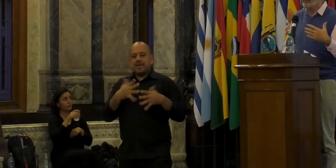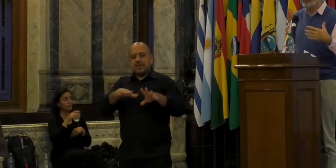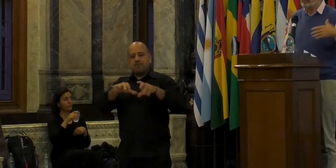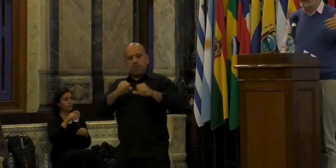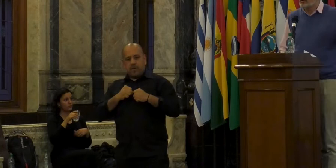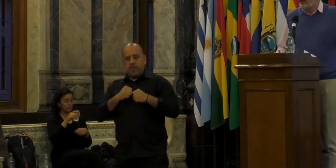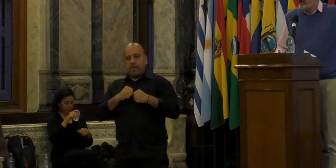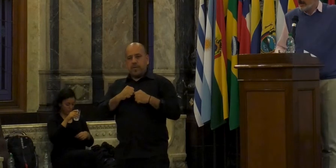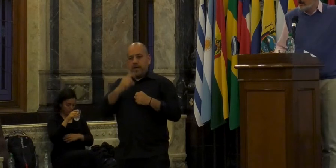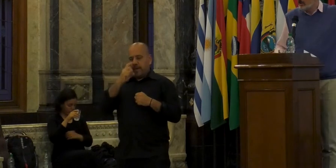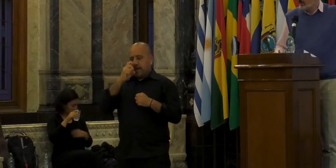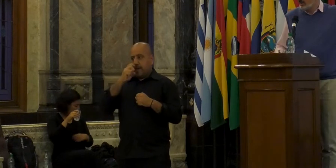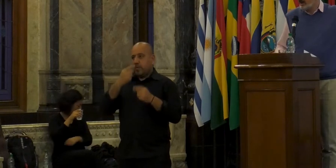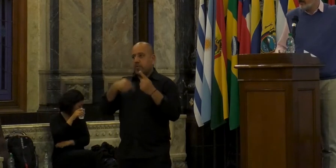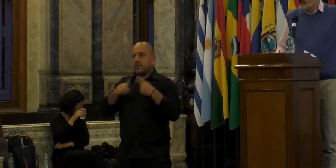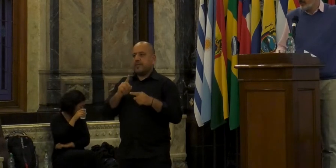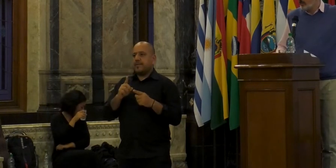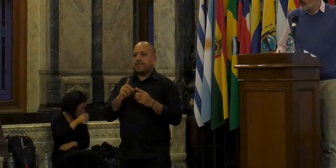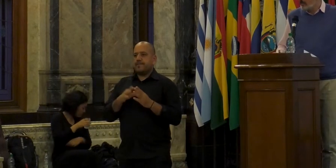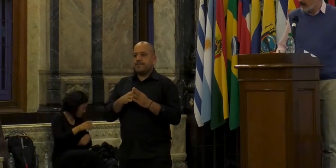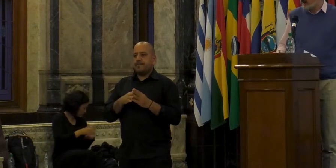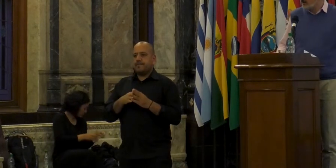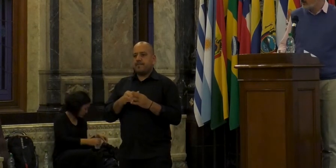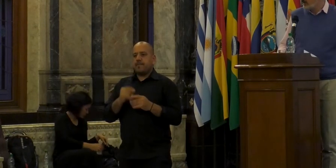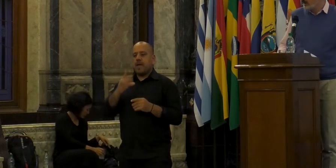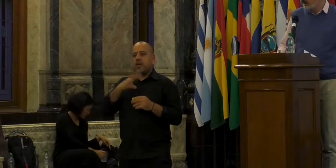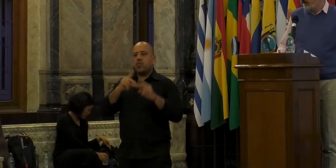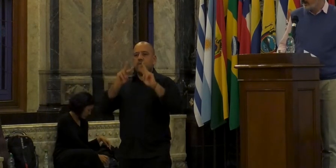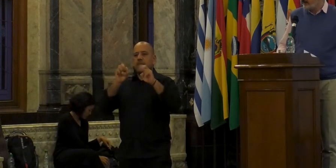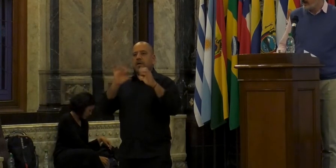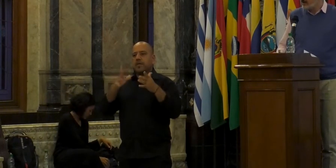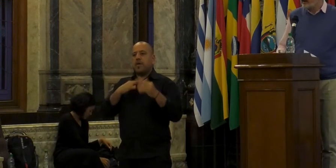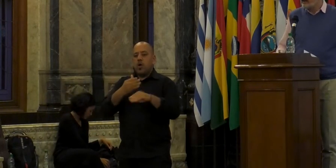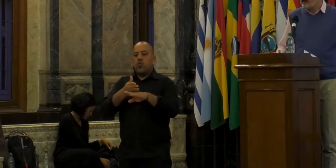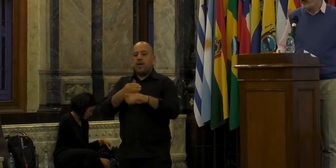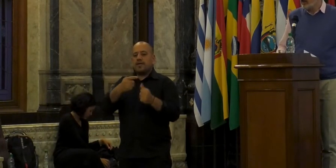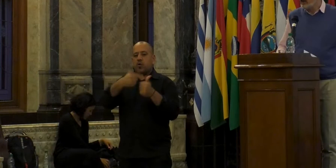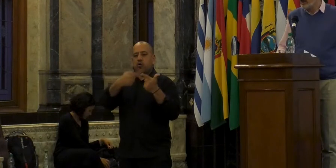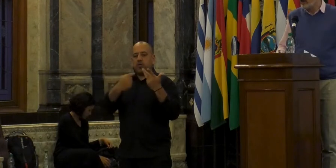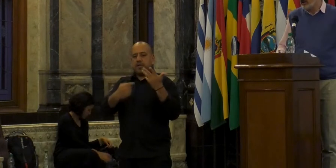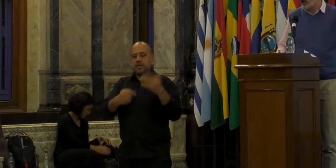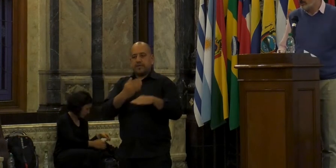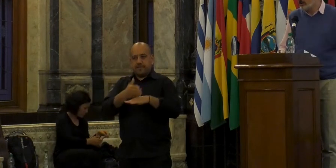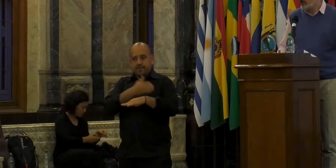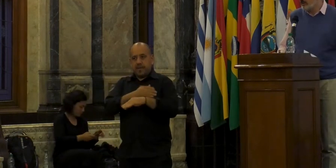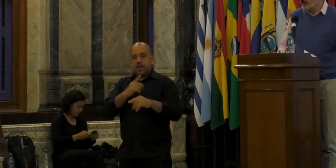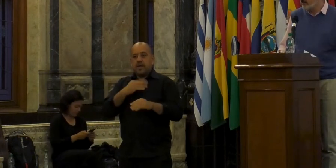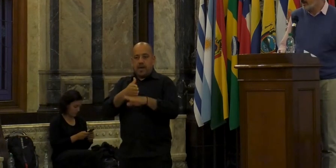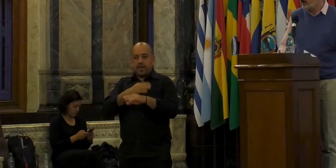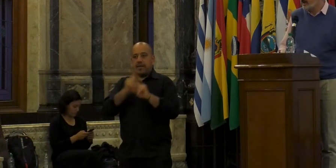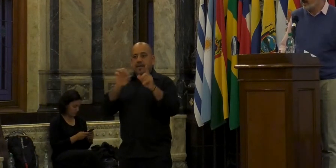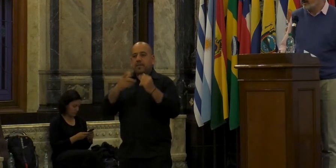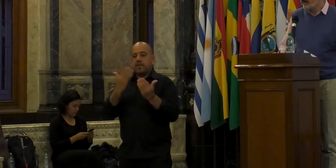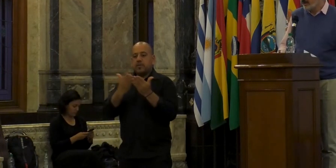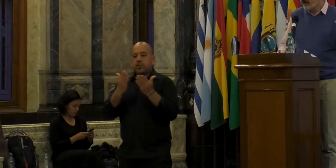Bueno, por tanto, hay todo un background anterior a este momento, digamos, de eclosión de estudio de la